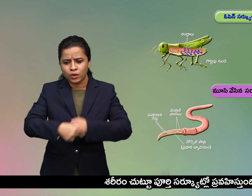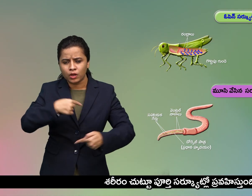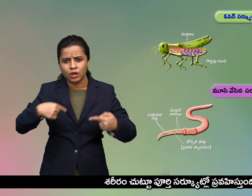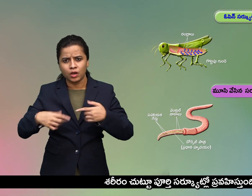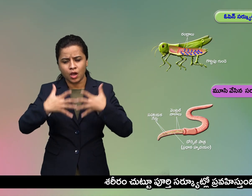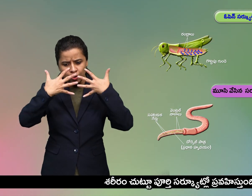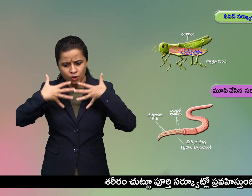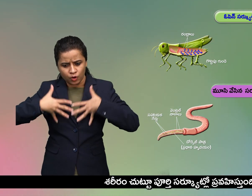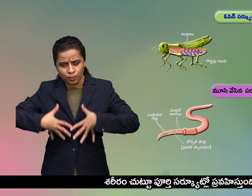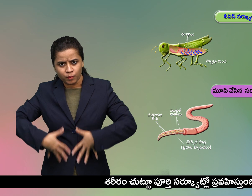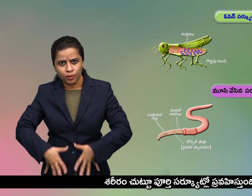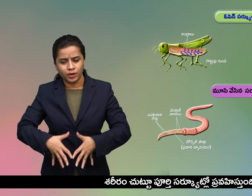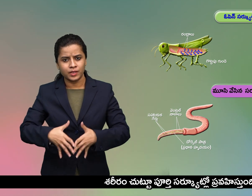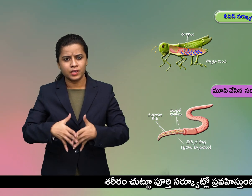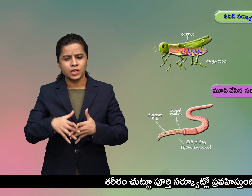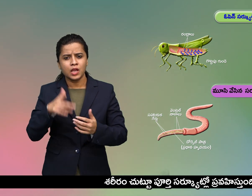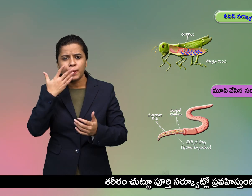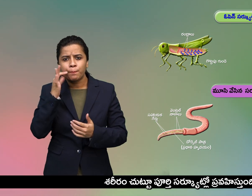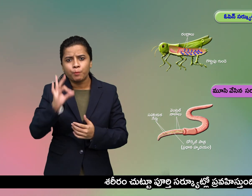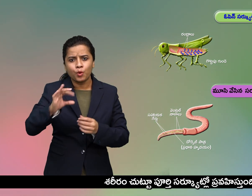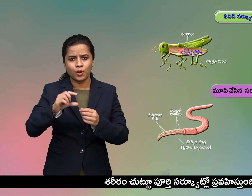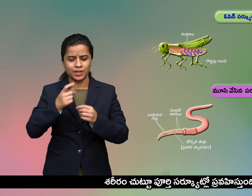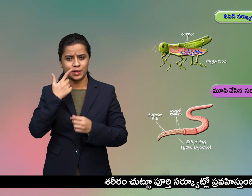శరీరం చుట్టూ పూర్తి సర్క్యూట్లో ప్రవహిస్తుంది.